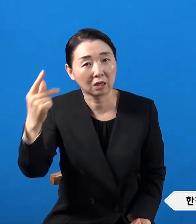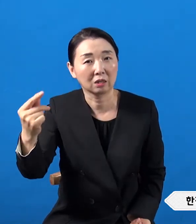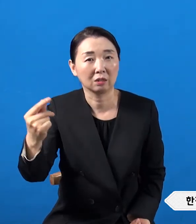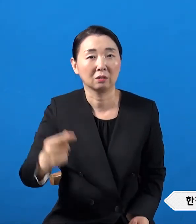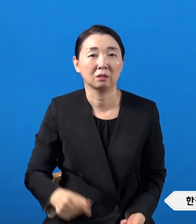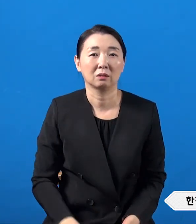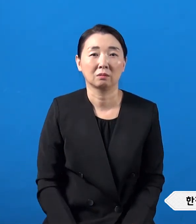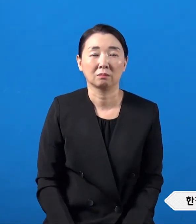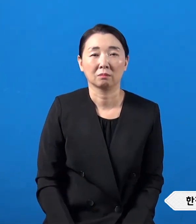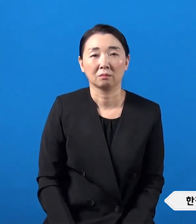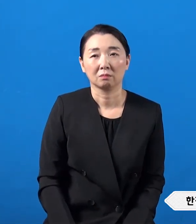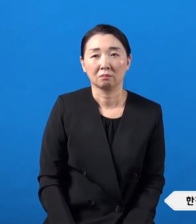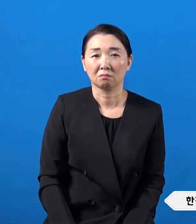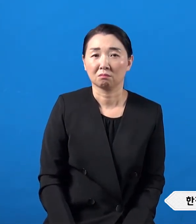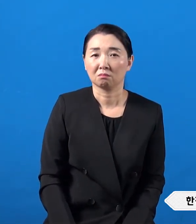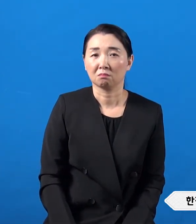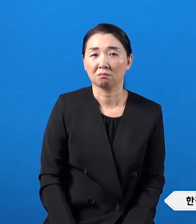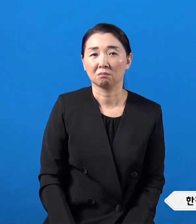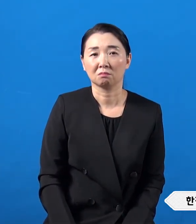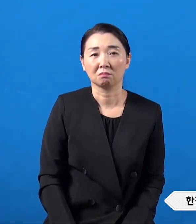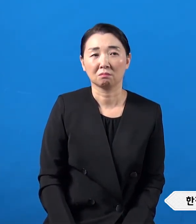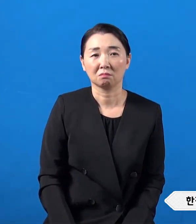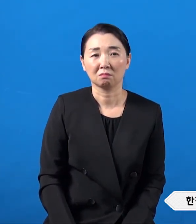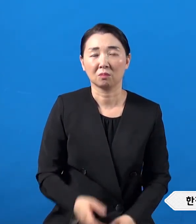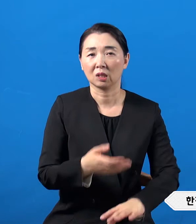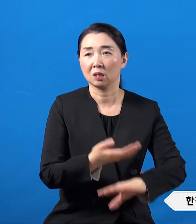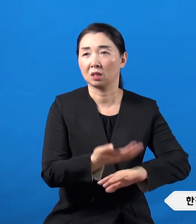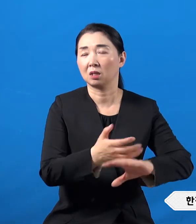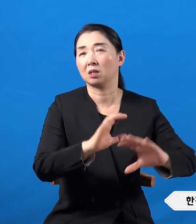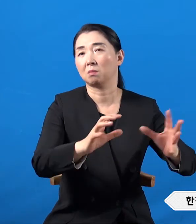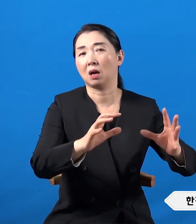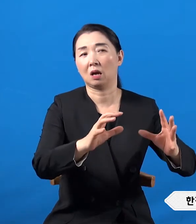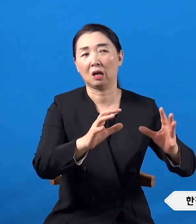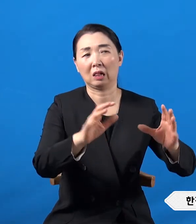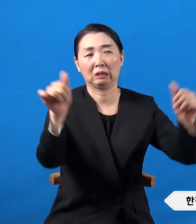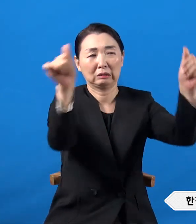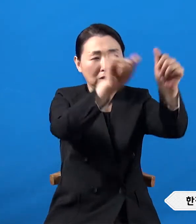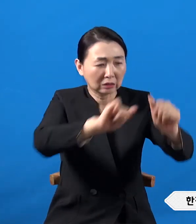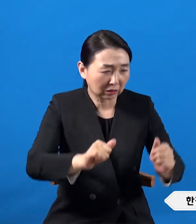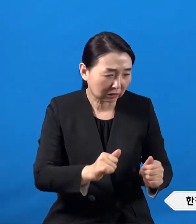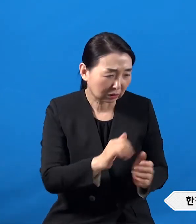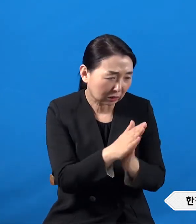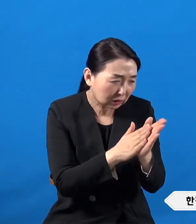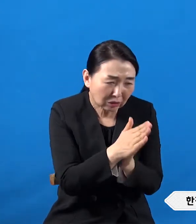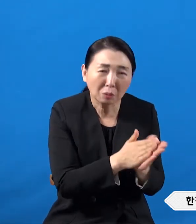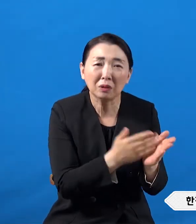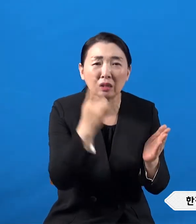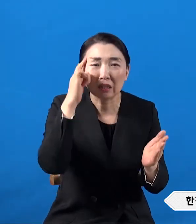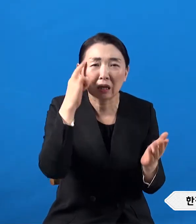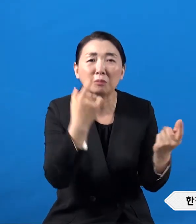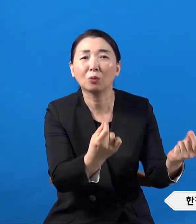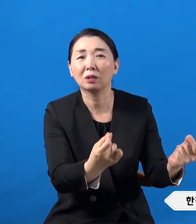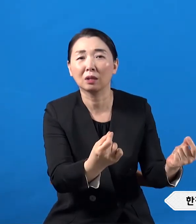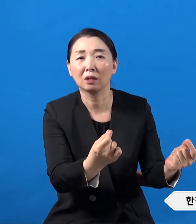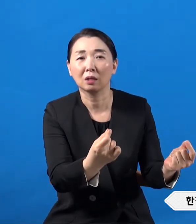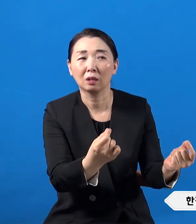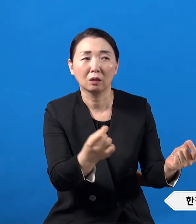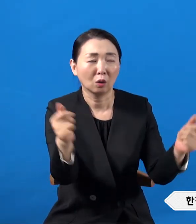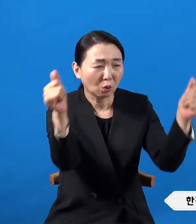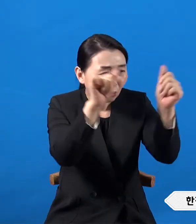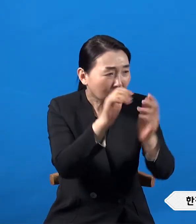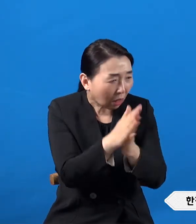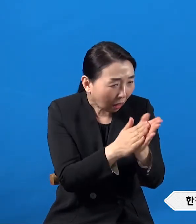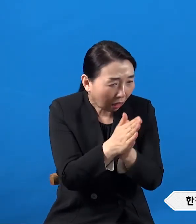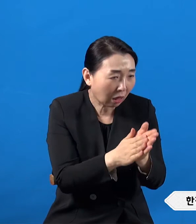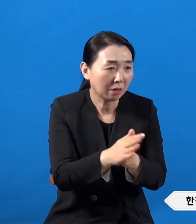생각을 한 것이죠. 그건 완전히 이방 우상을 섬기는 사람들 사고방식 아닙니까?